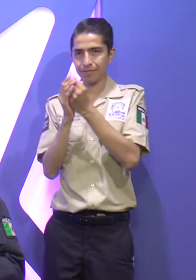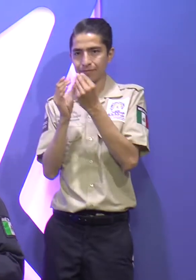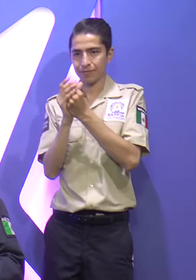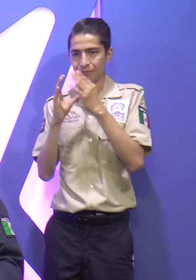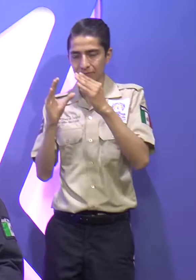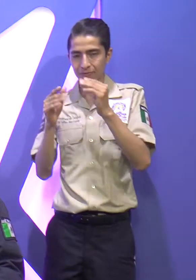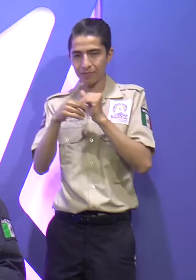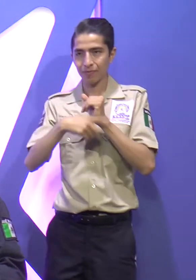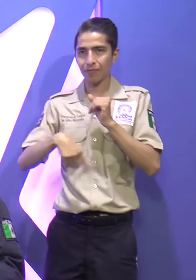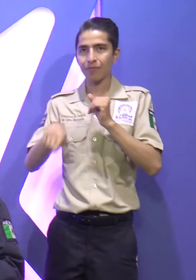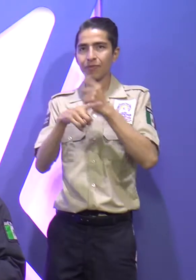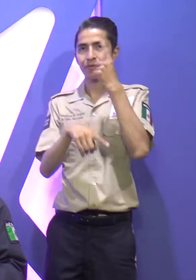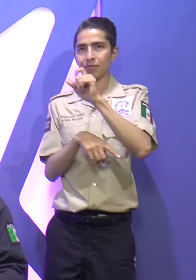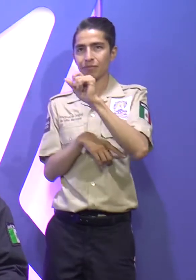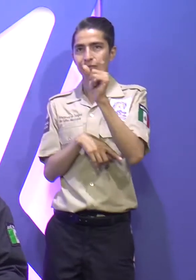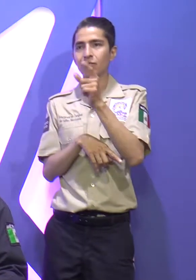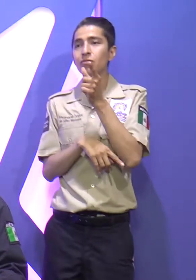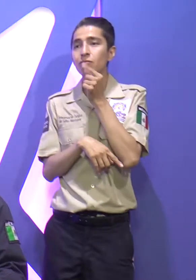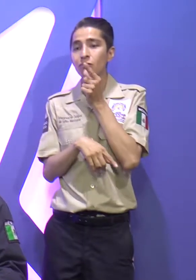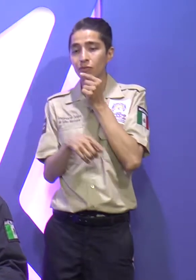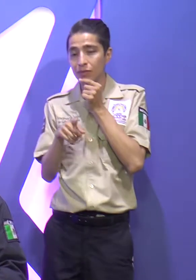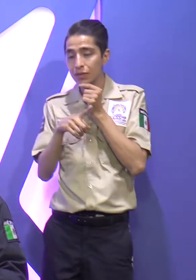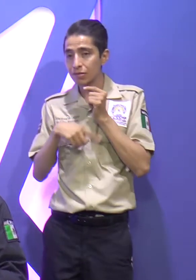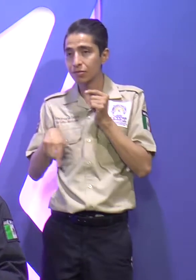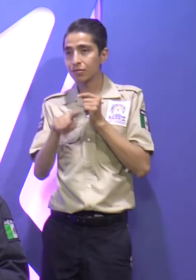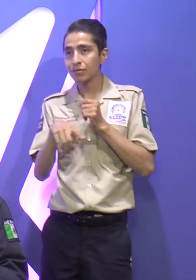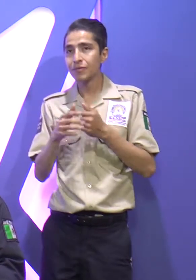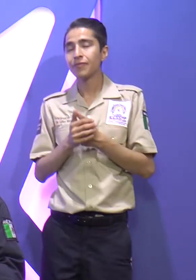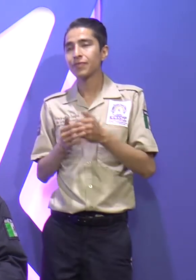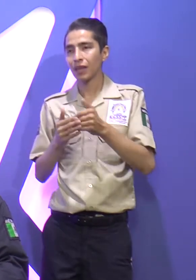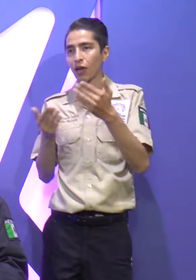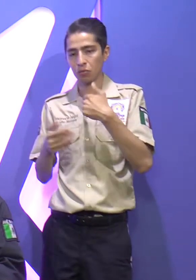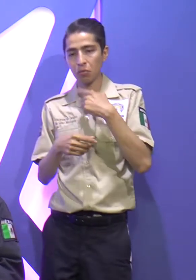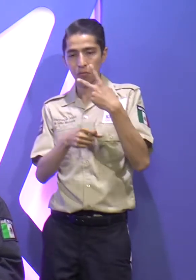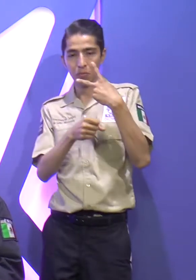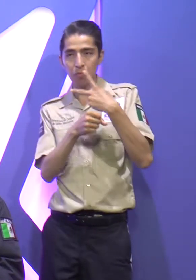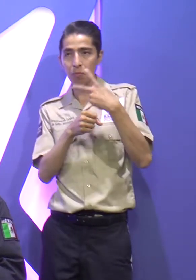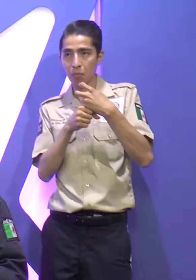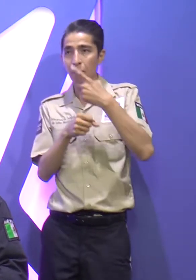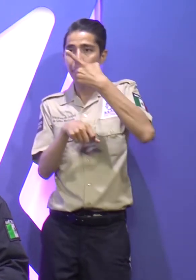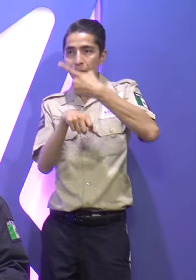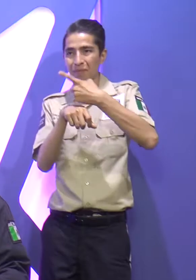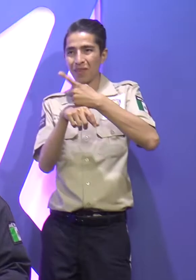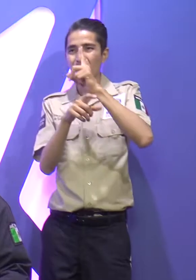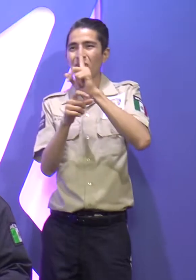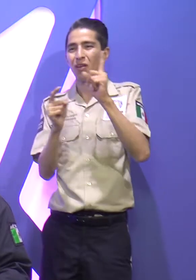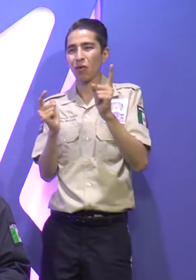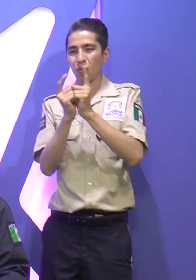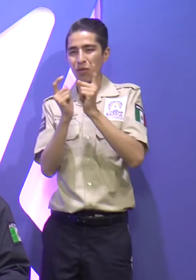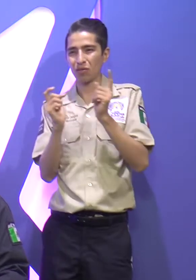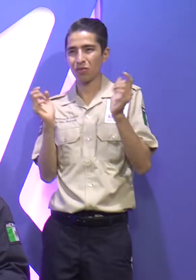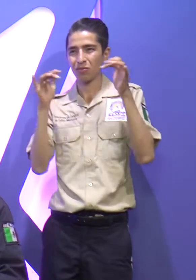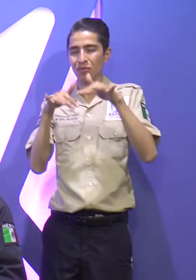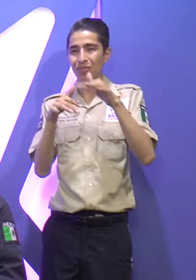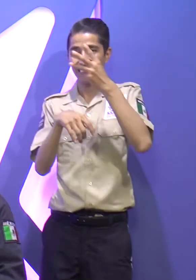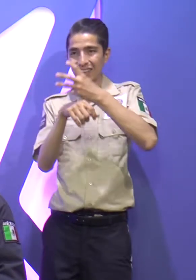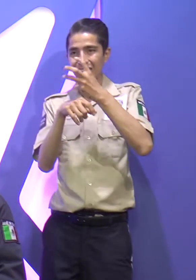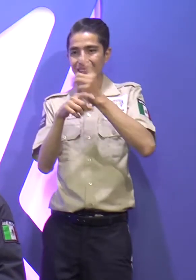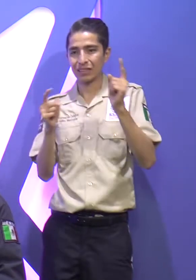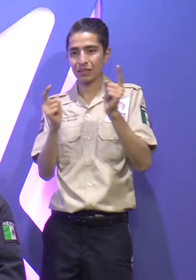y profesionalización para los cuerpos policiales, pues bueno, fuimos invitados primeramente a un encuentro internacional, al tercer